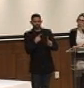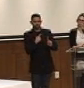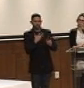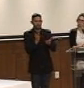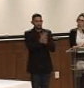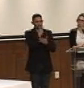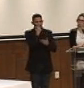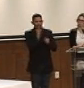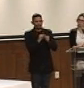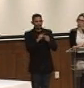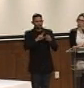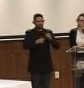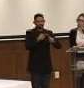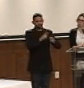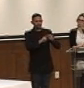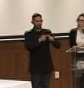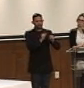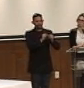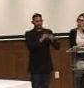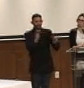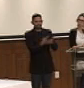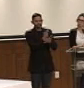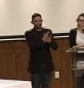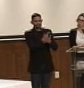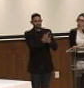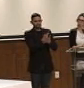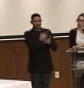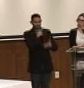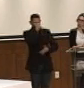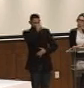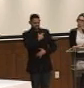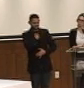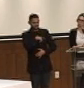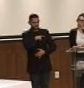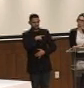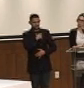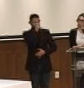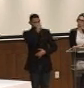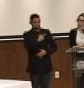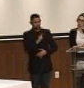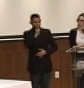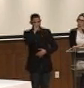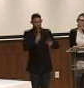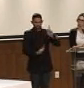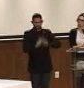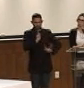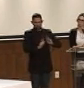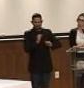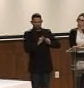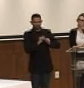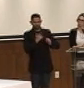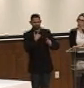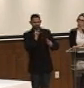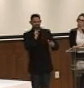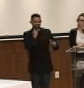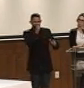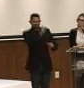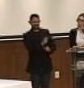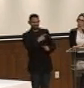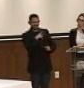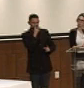provocadas, né? Provocadas para que a minha imagem de gestor fosse arranhada, né?